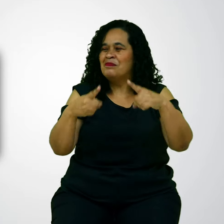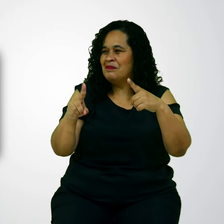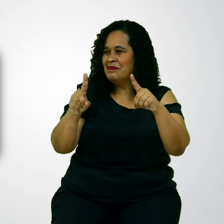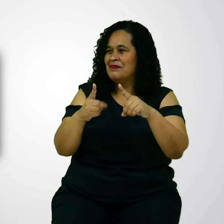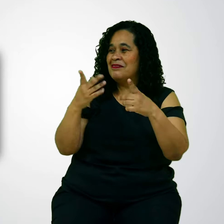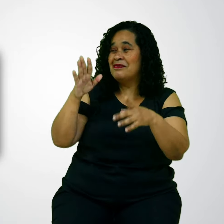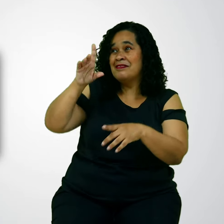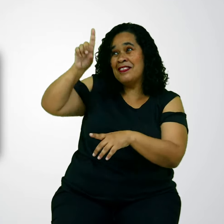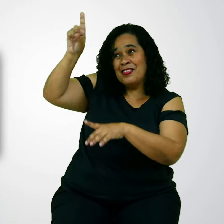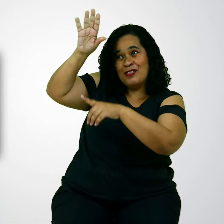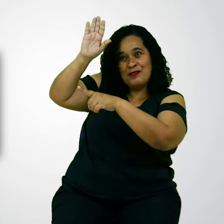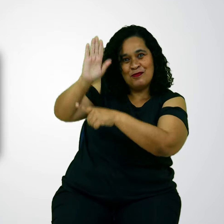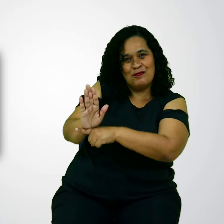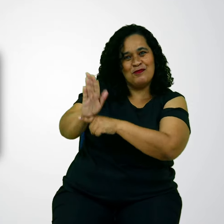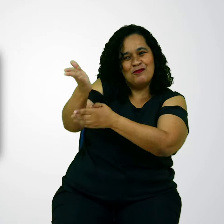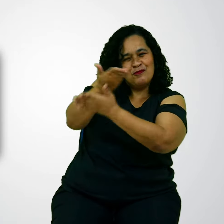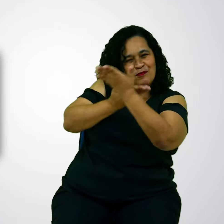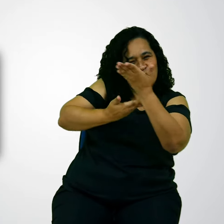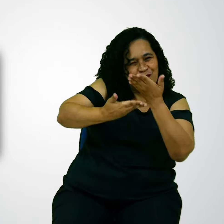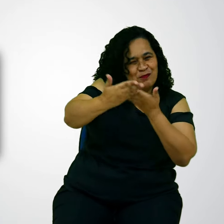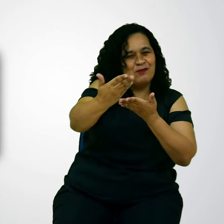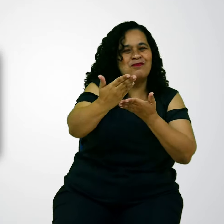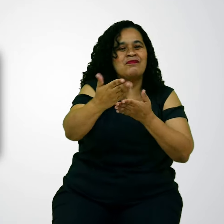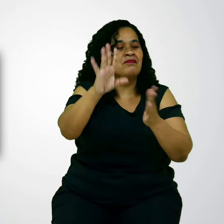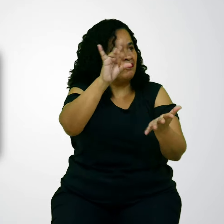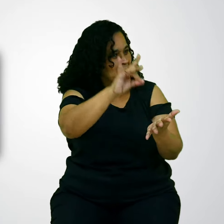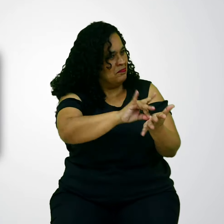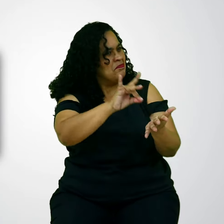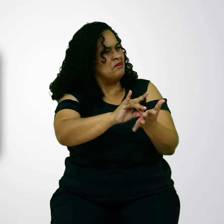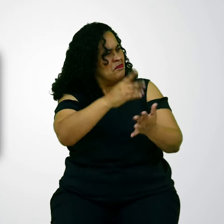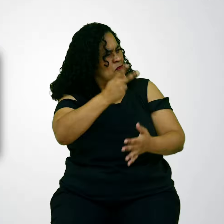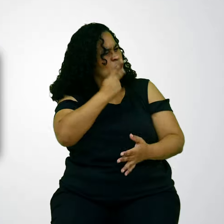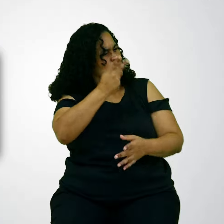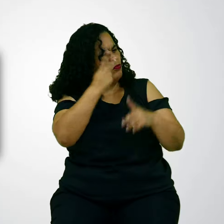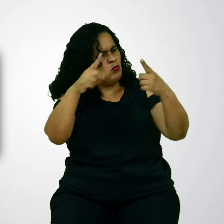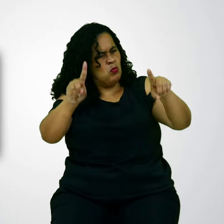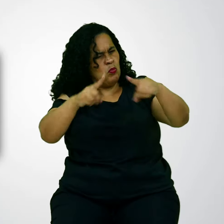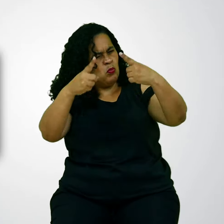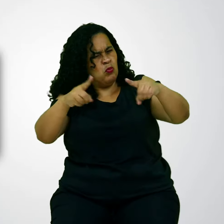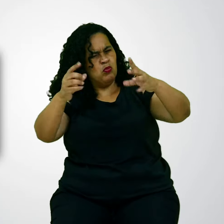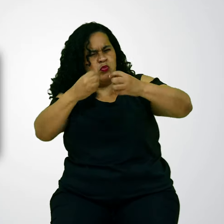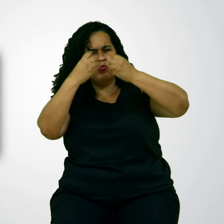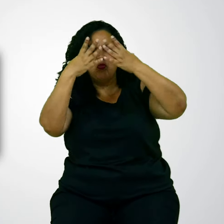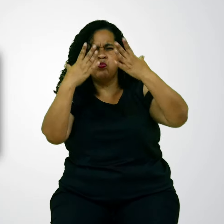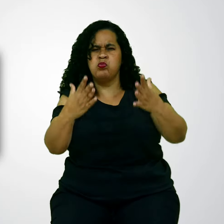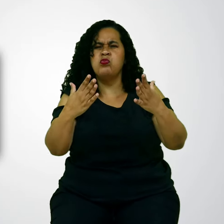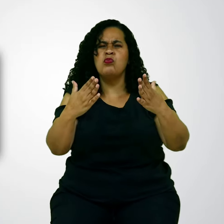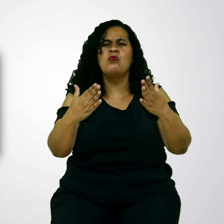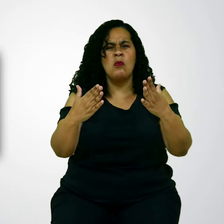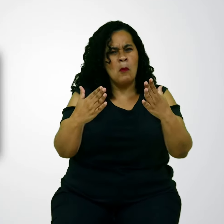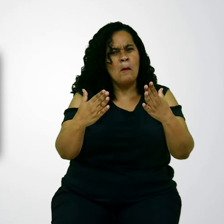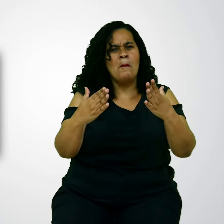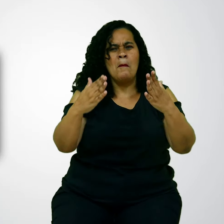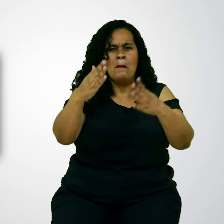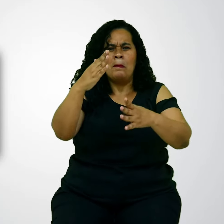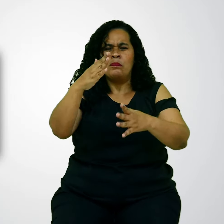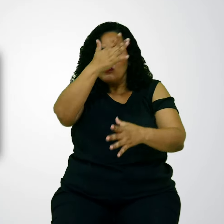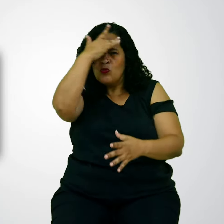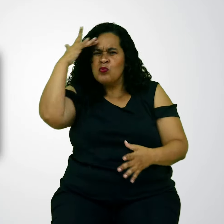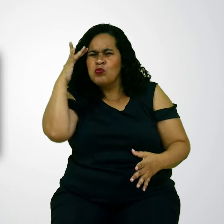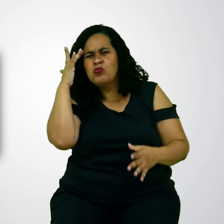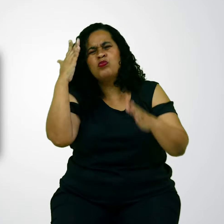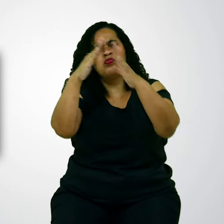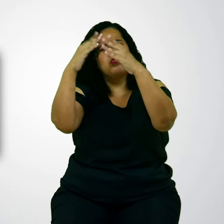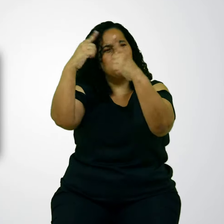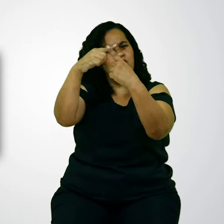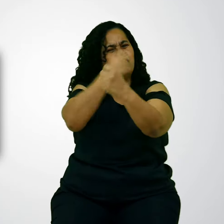isso aí. Você estava falando sobre música boa, mas o povo promessista é um povo criativo, engajado, especialmente o pessoal